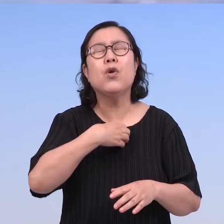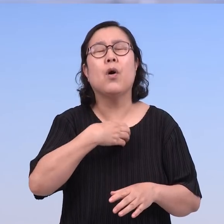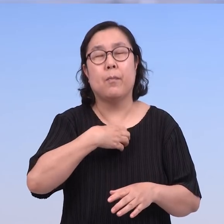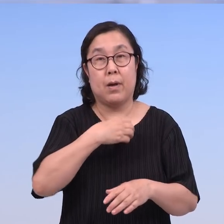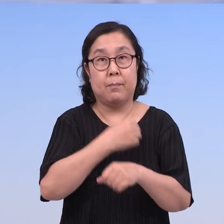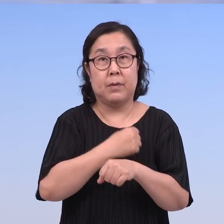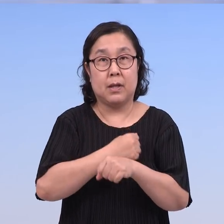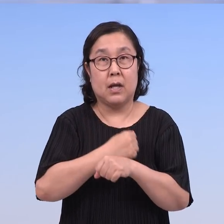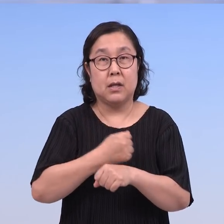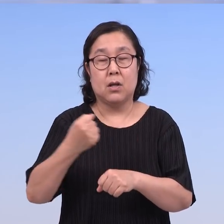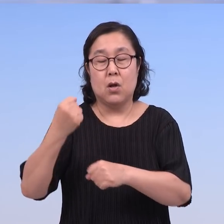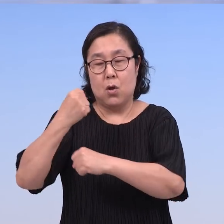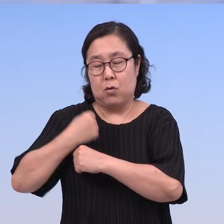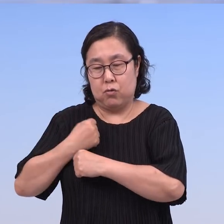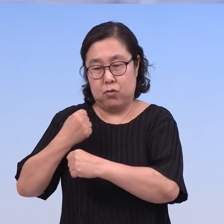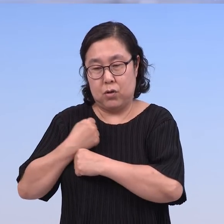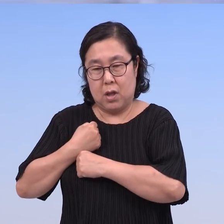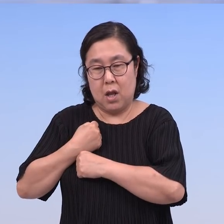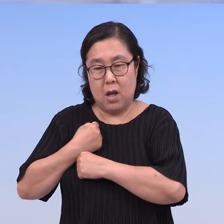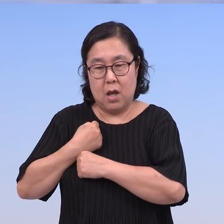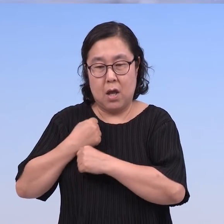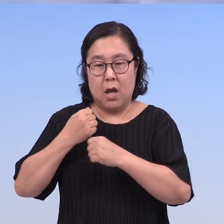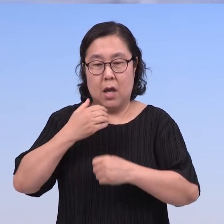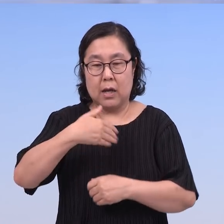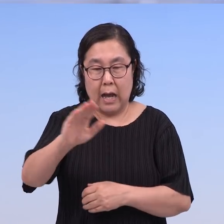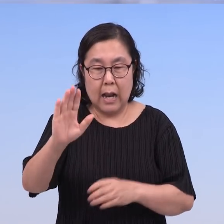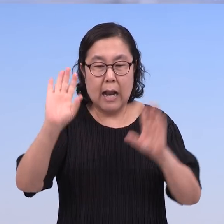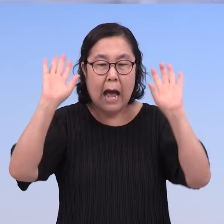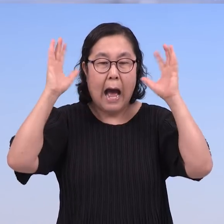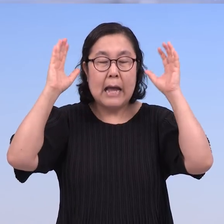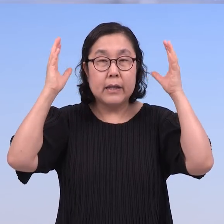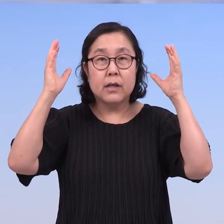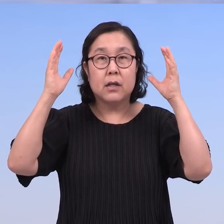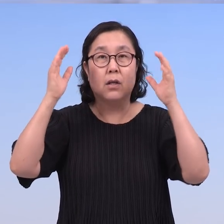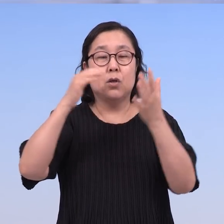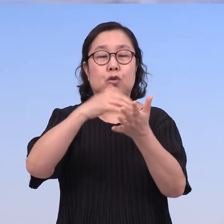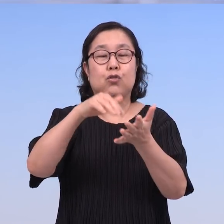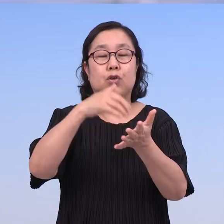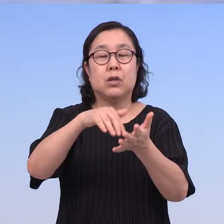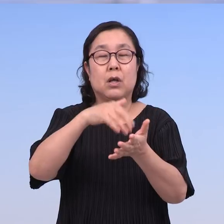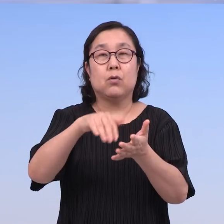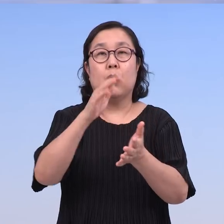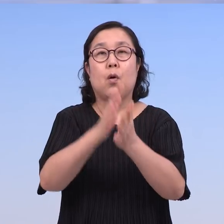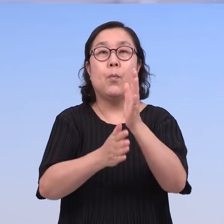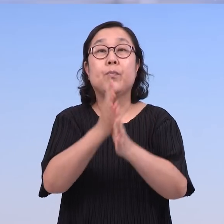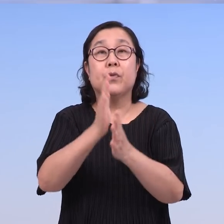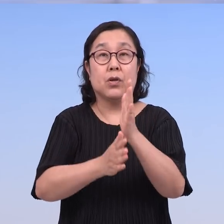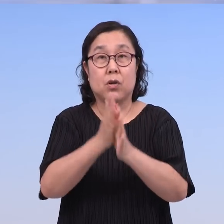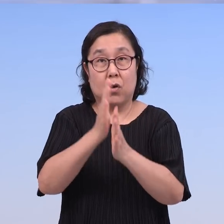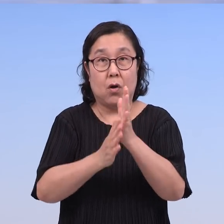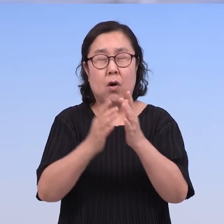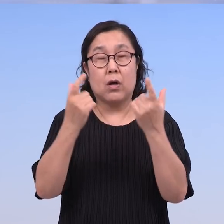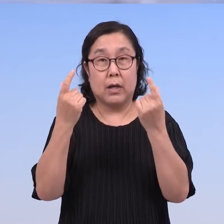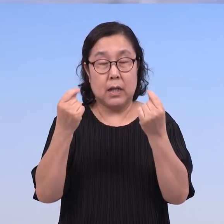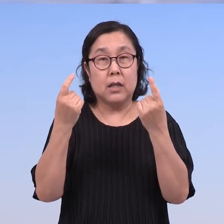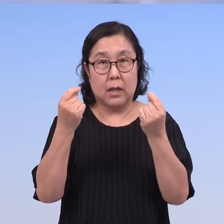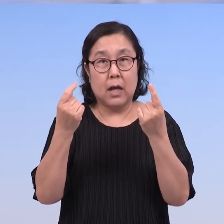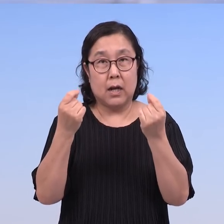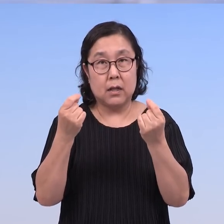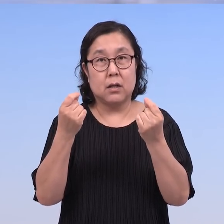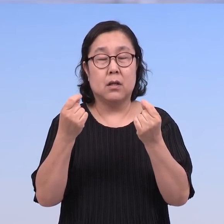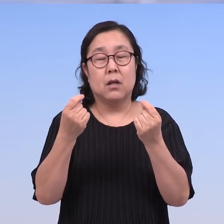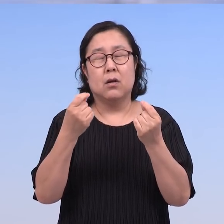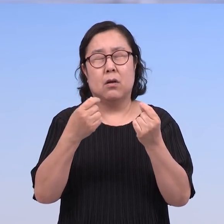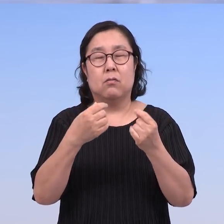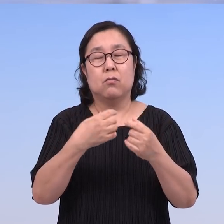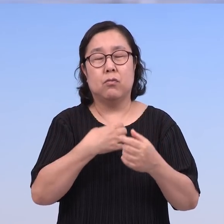좀 지나면은 군대 보낼 애들 숫자도 안 나올 거라는 이런 두려운 이야기까지 나오고